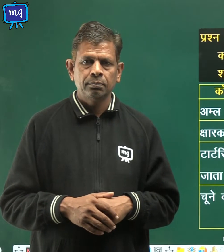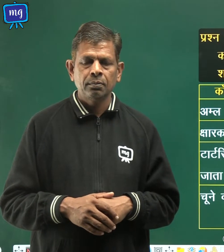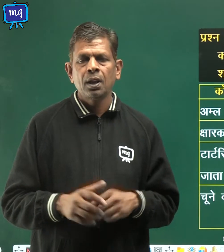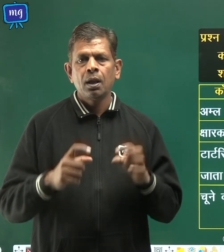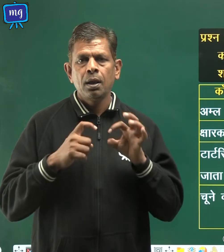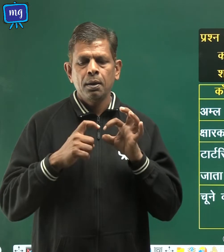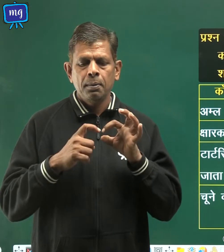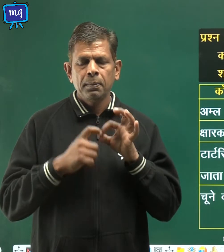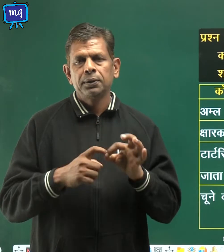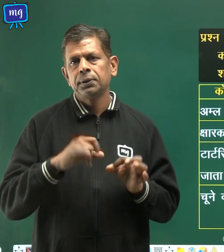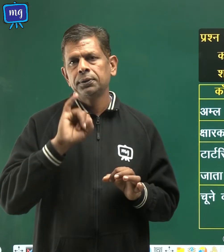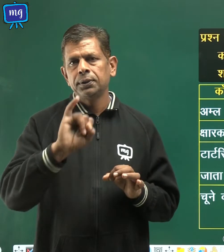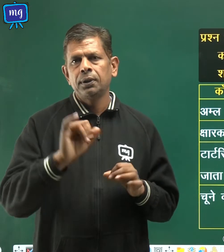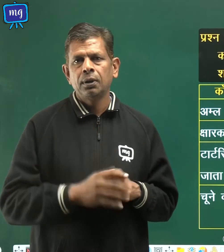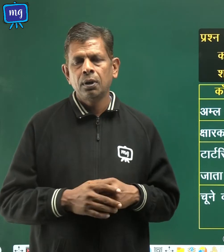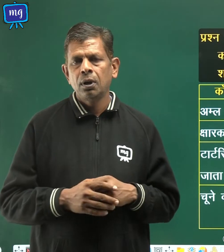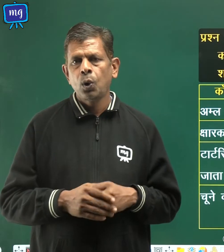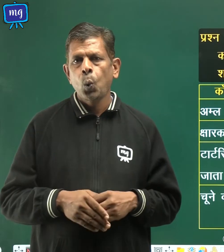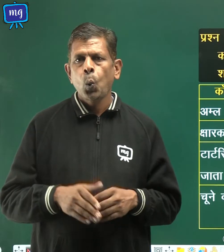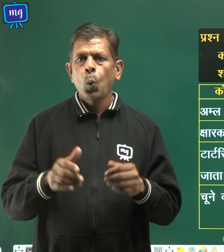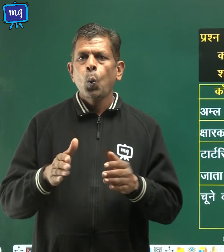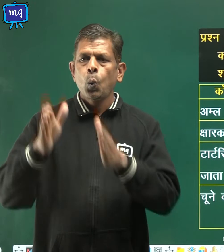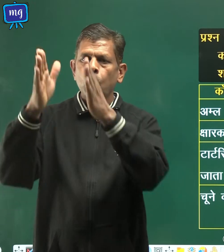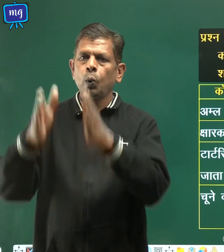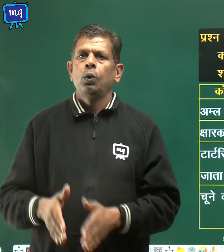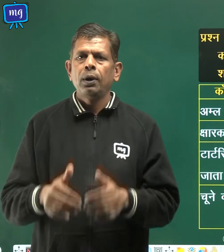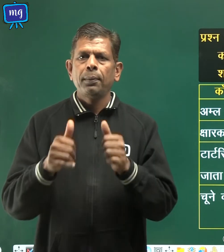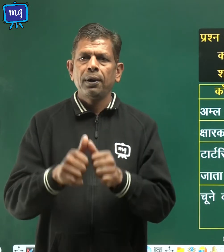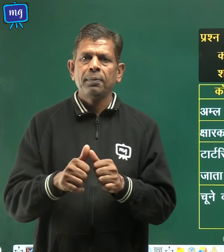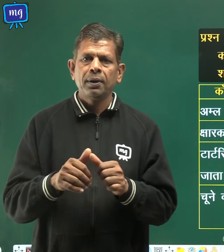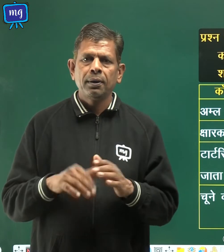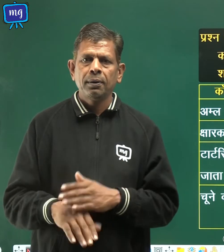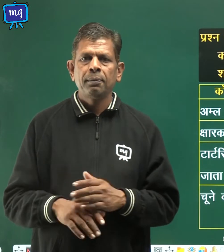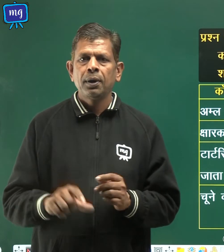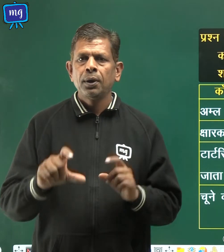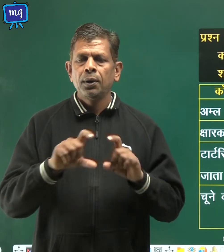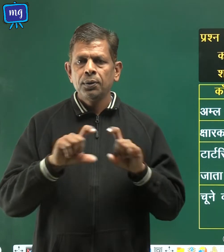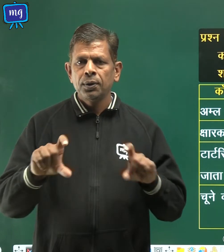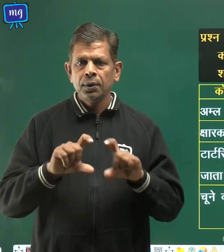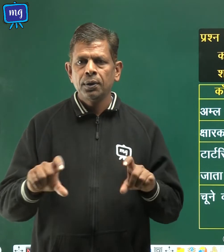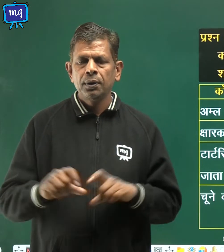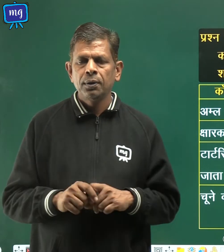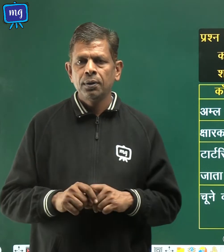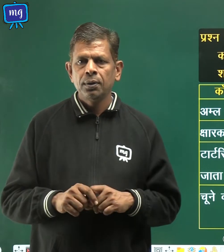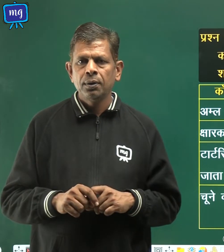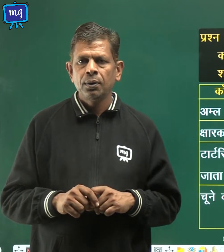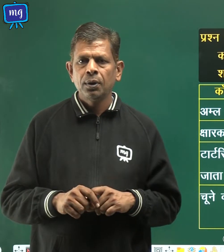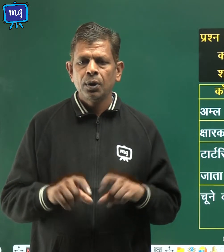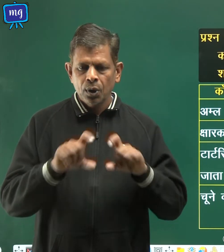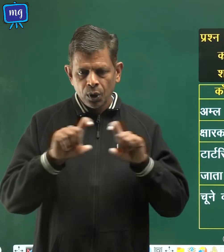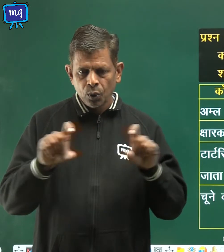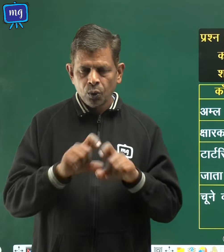प्रश्न 6, कॉलम ए में दिए गए कथनों